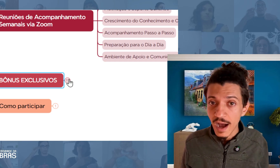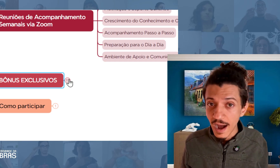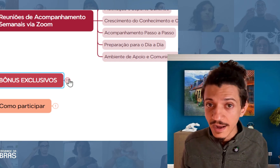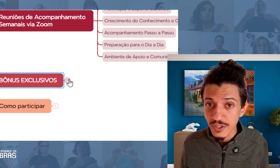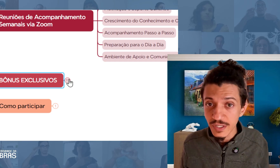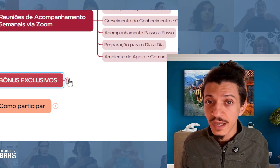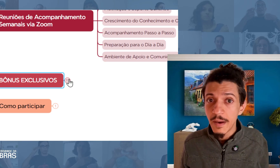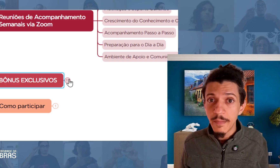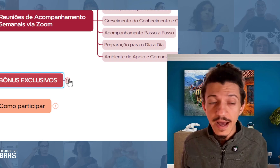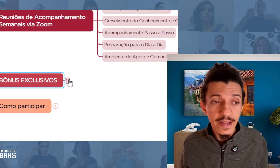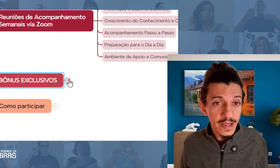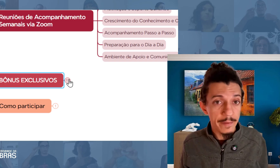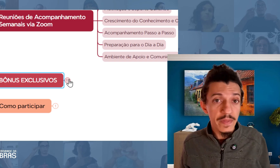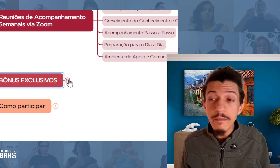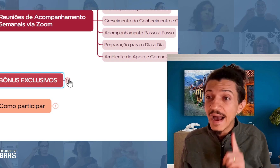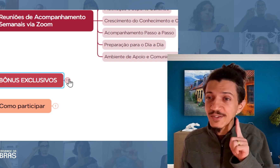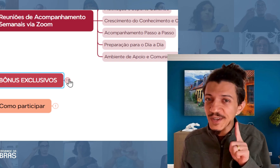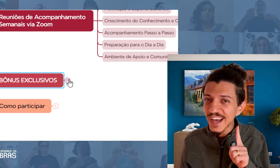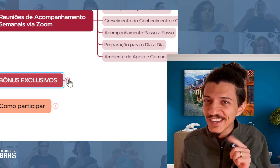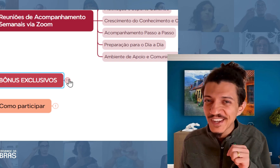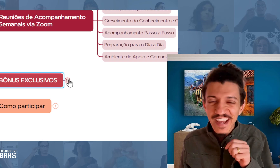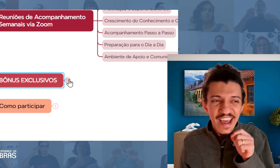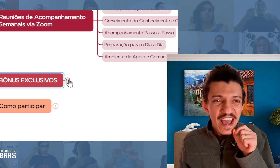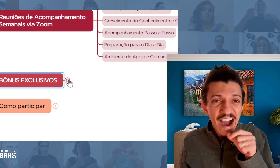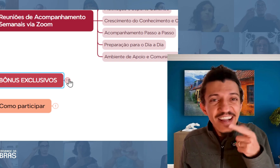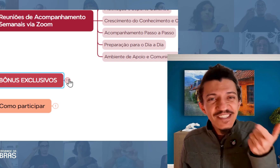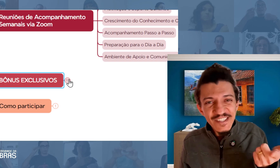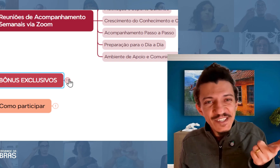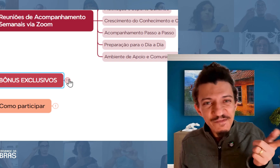revelei antes para ninguém. E mais do que isso,